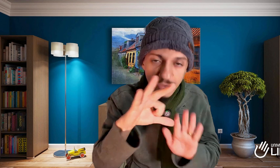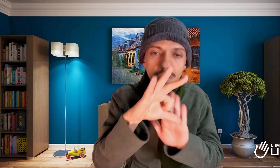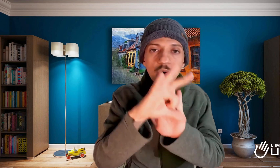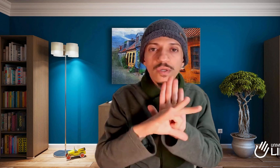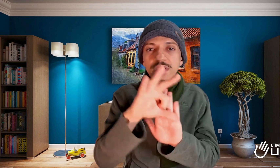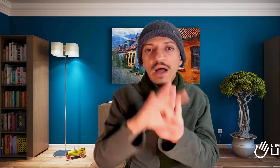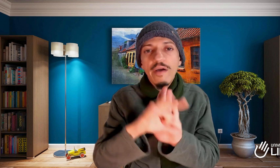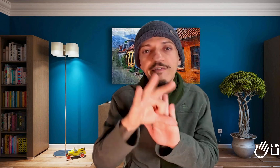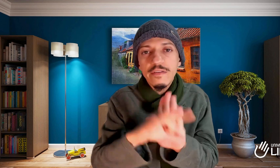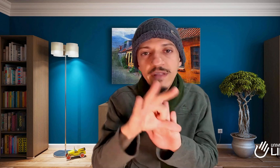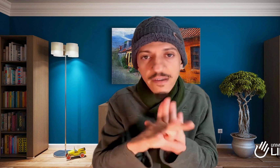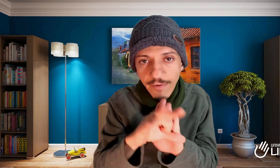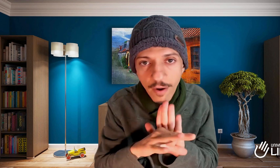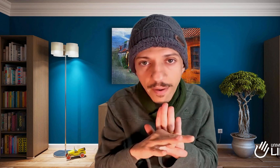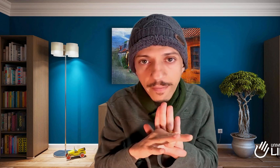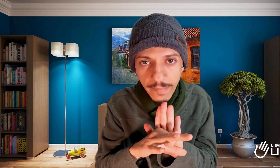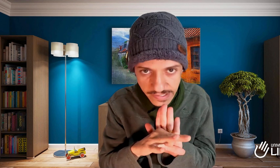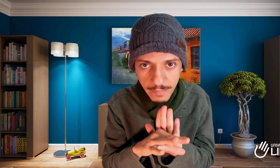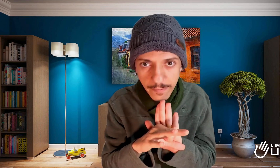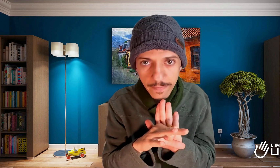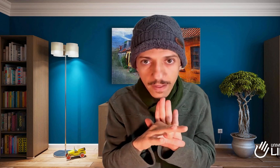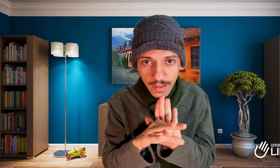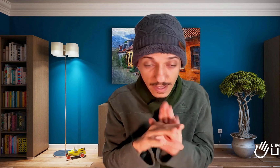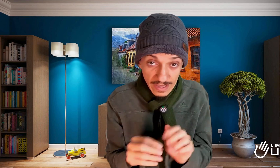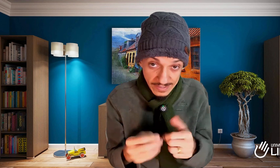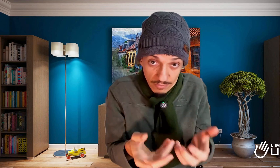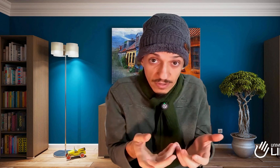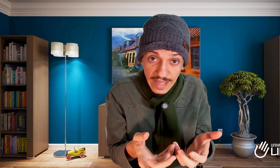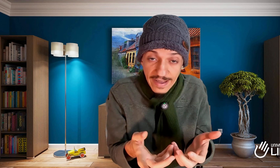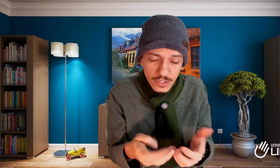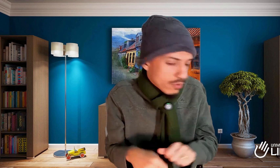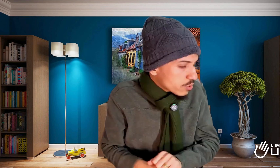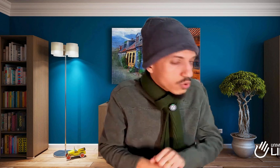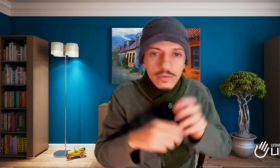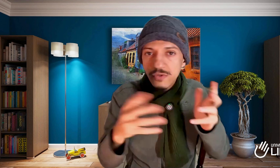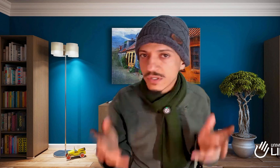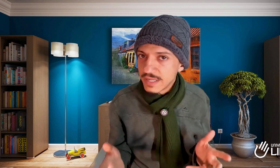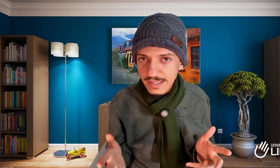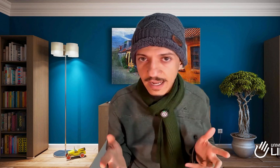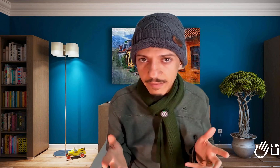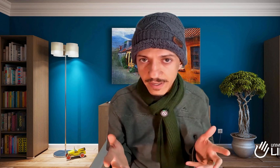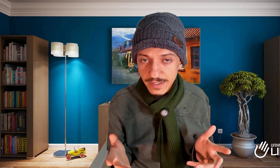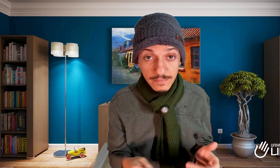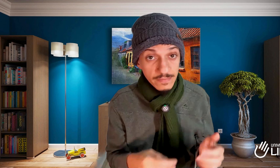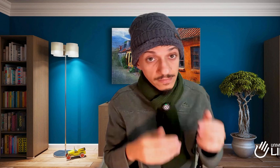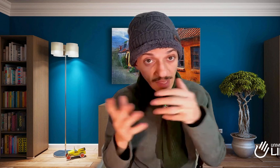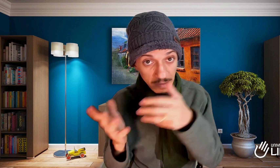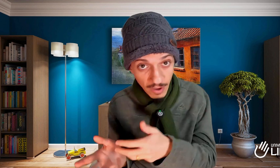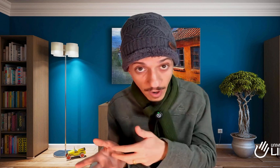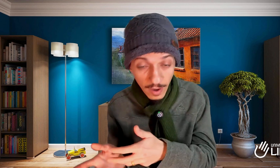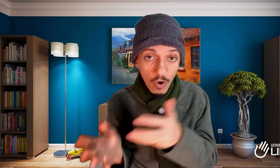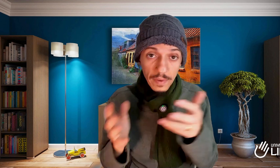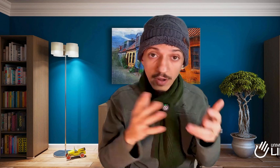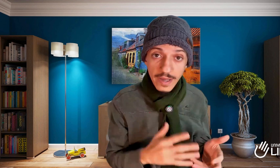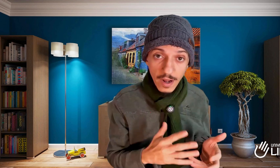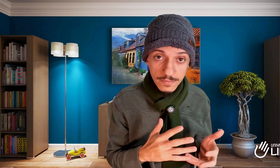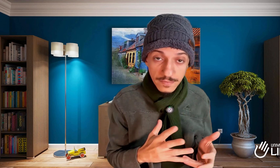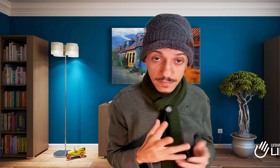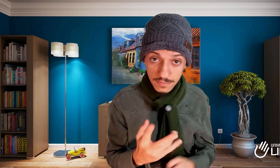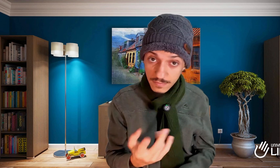o sinal é feito dessa forma. Percebe? Isso acontece com todos os sinais da Libras, em maior ou menor grau. Só